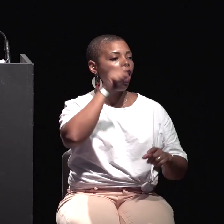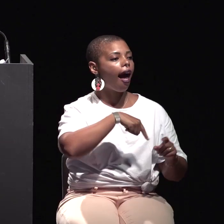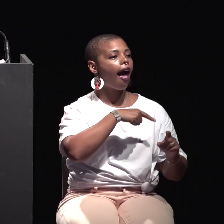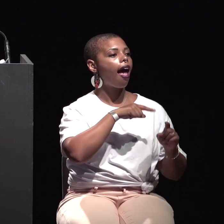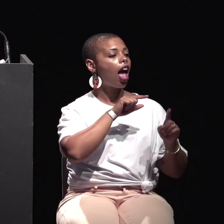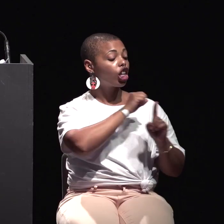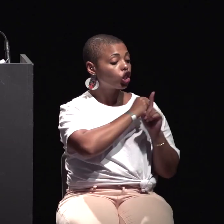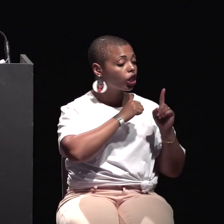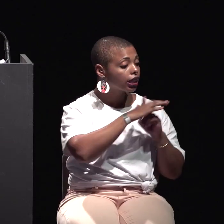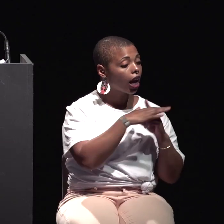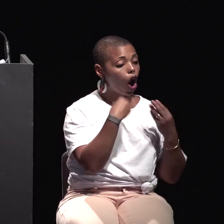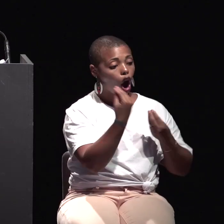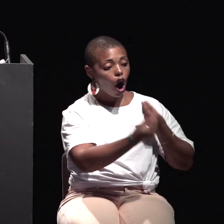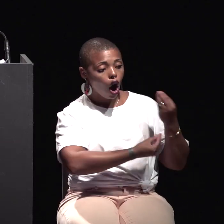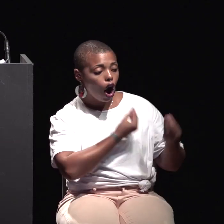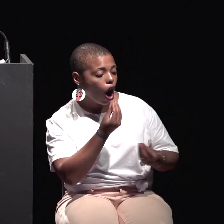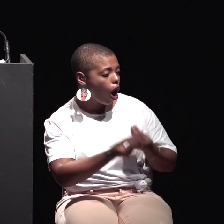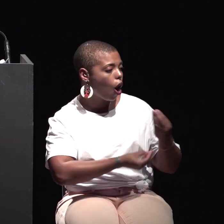gente precisa